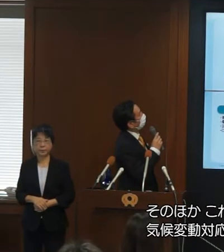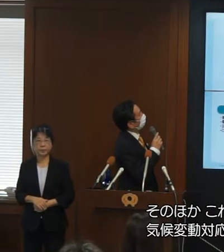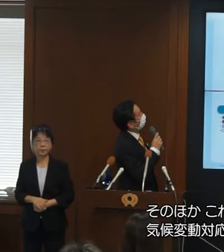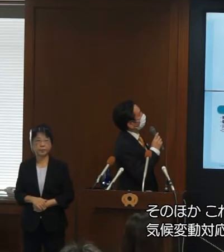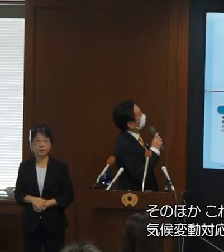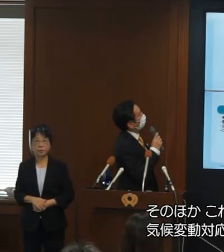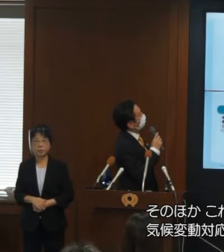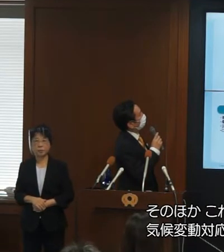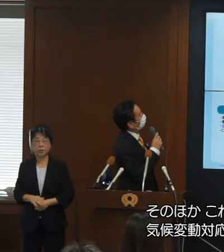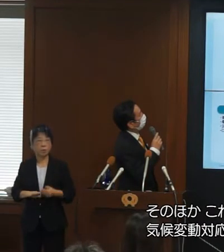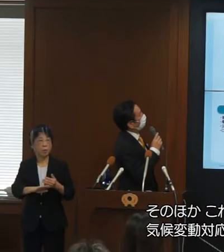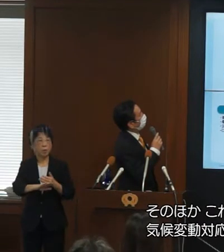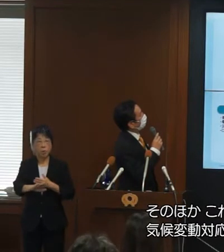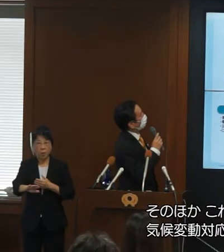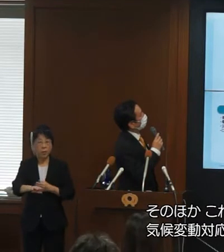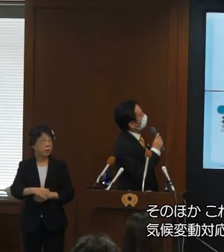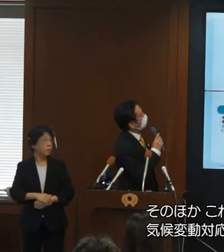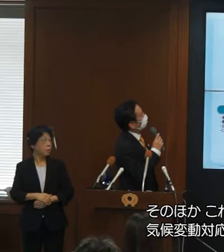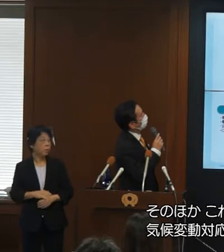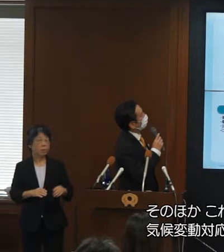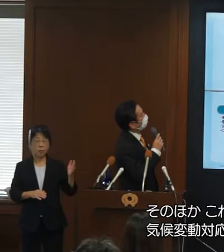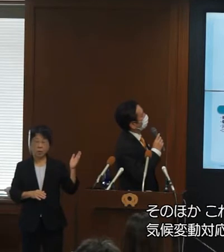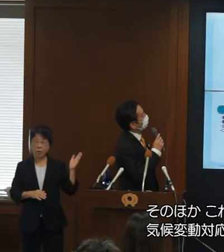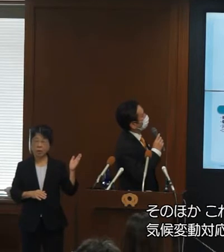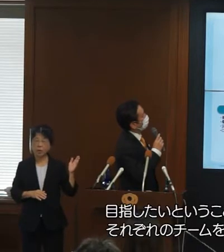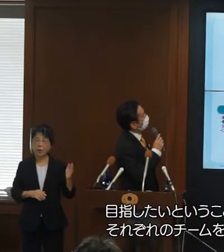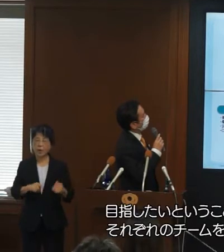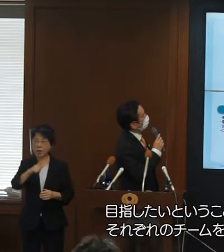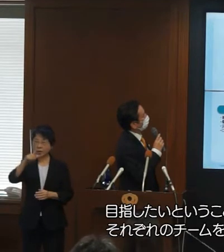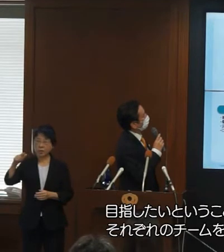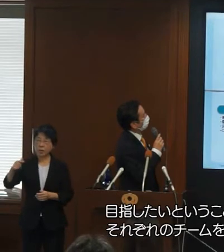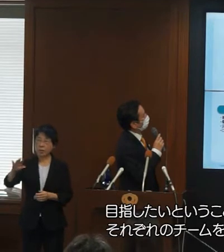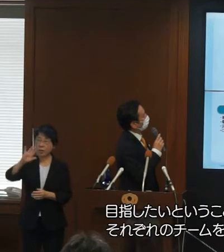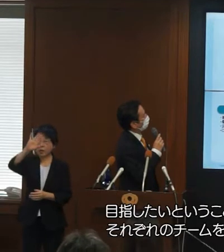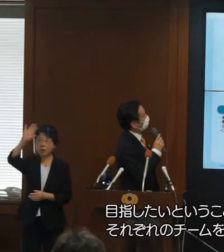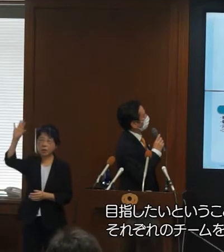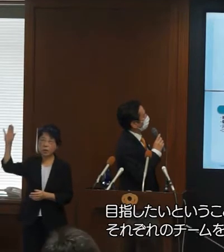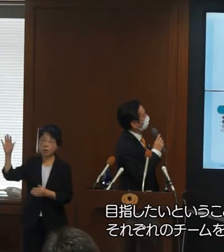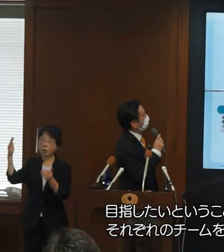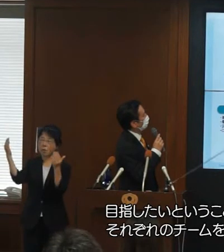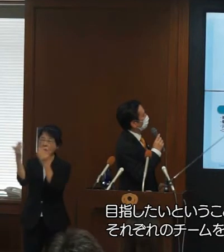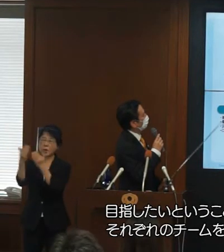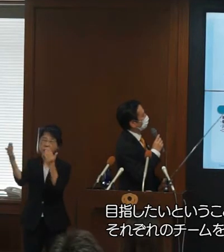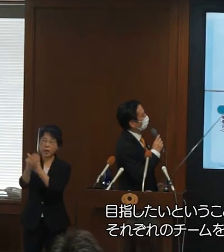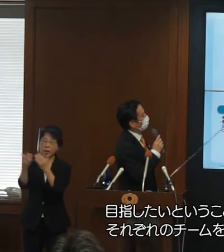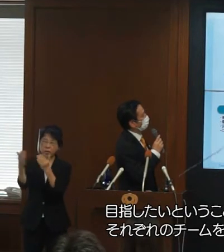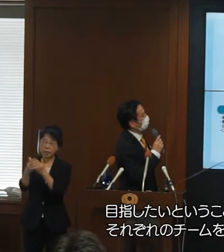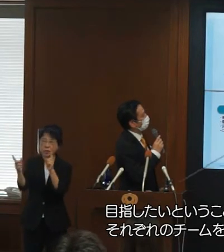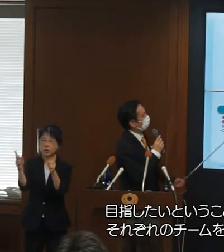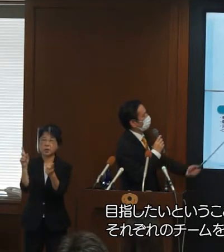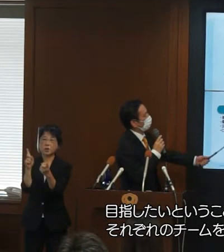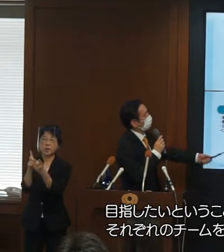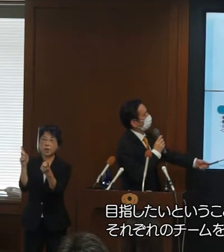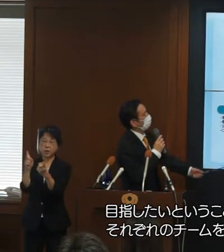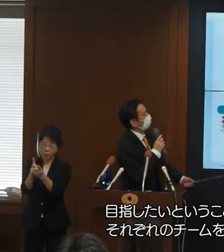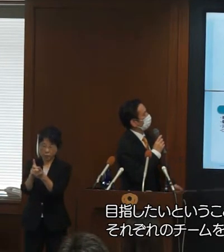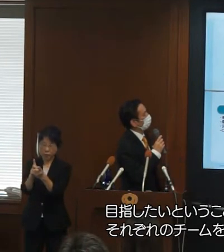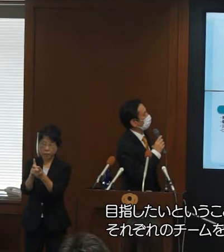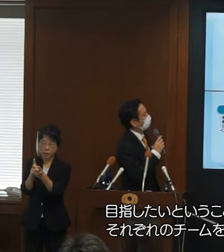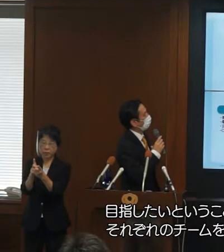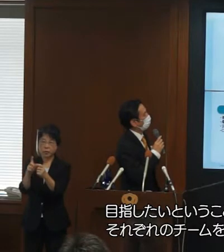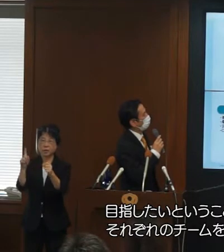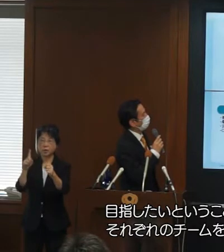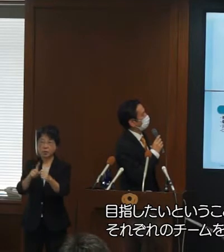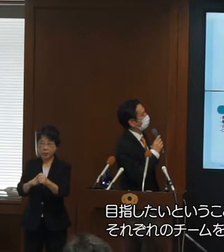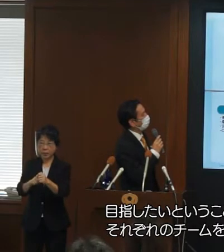あ、その他これからこの気候変動対応型の復旧復興を目指したいということでありまして、それぞれのチームを作って、